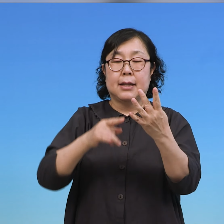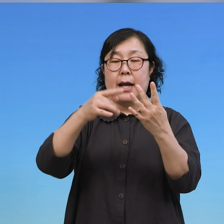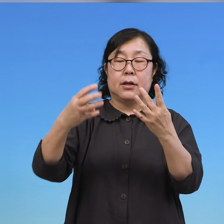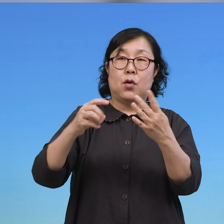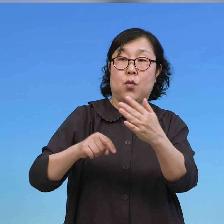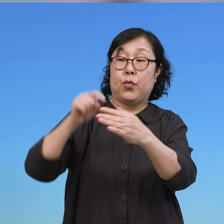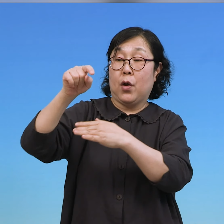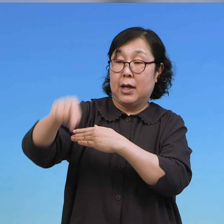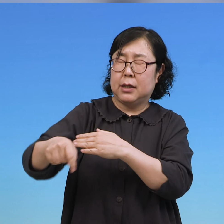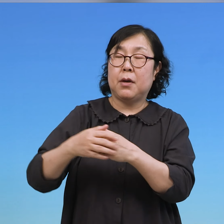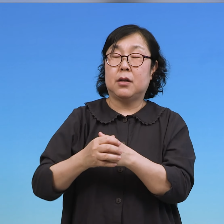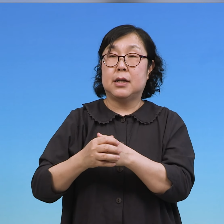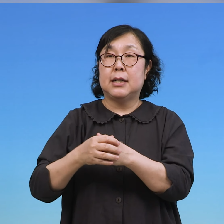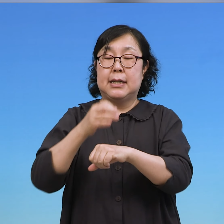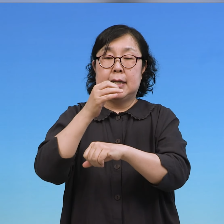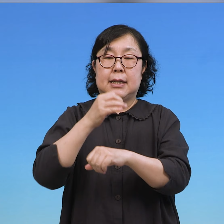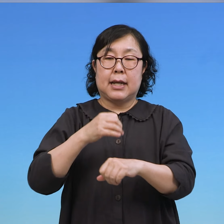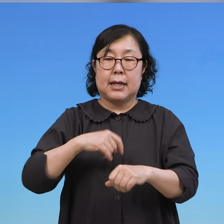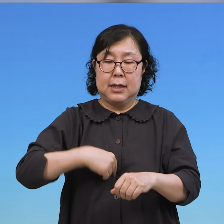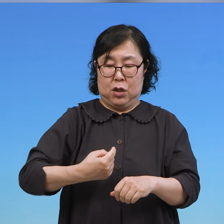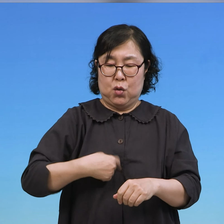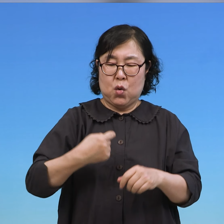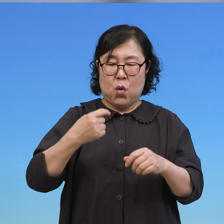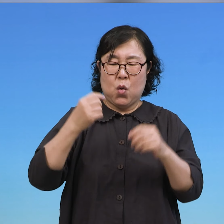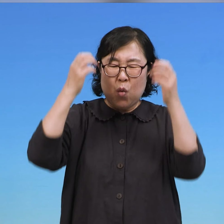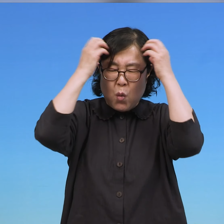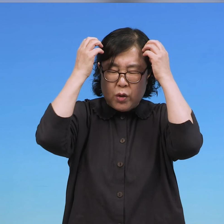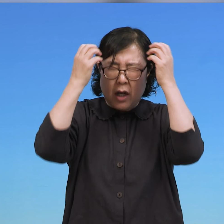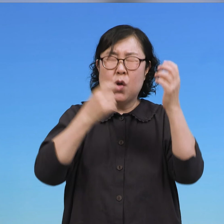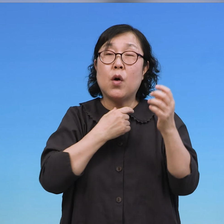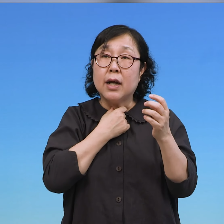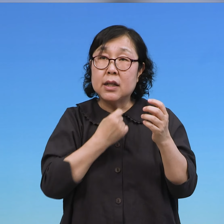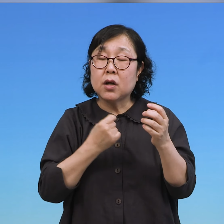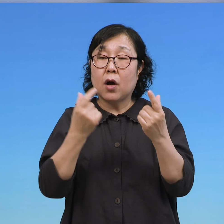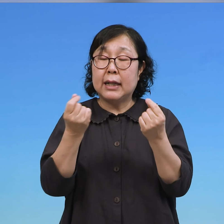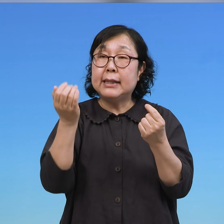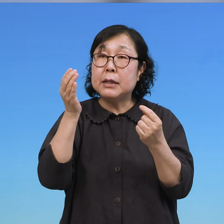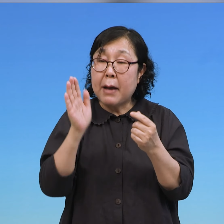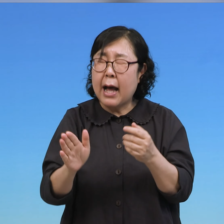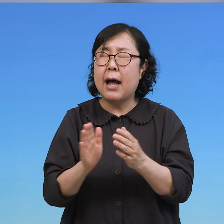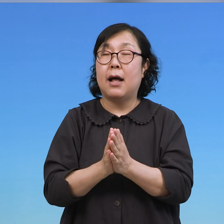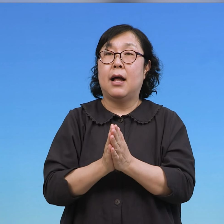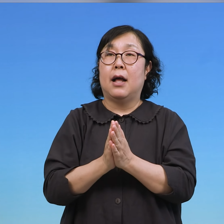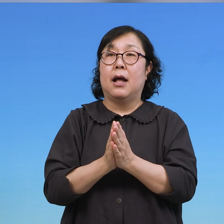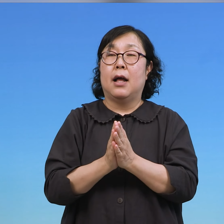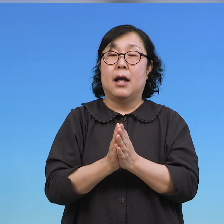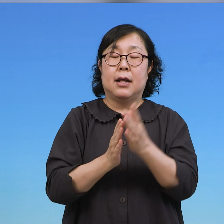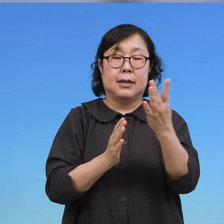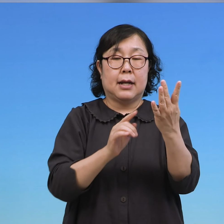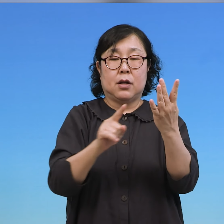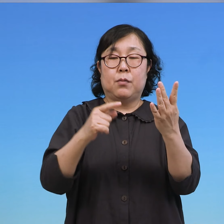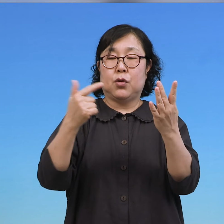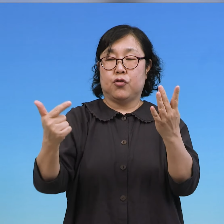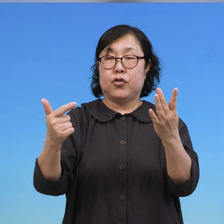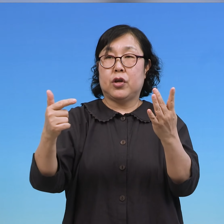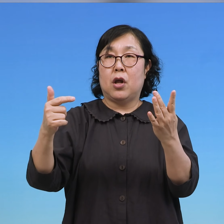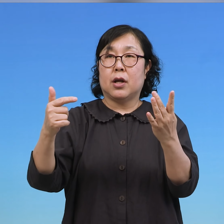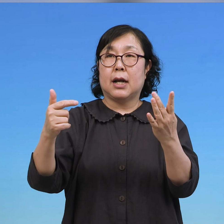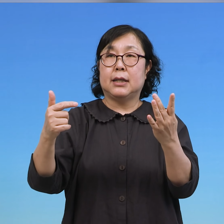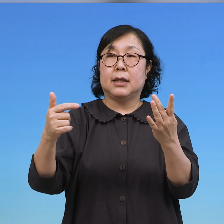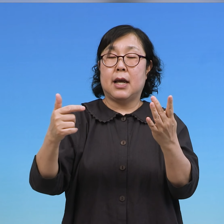사수고생이라고 안 해도 되는 눈물을 흘리는 그런 출발할 때의 아픔은 있지만, 그러나 여러분, 왜 4절부터